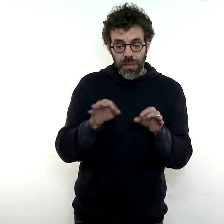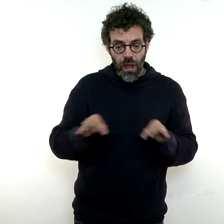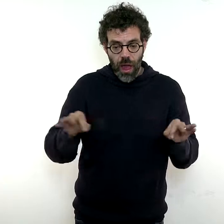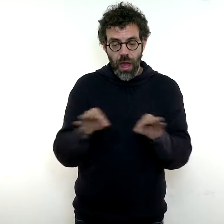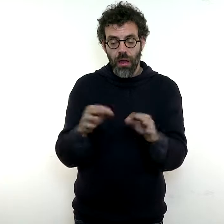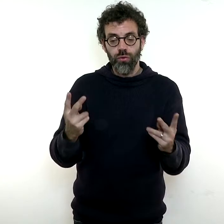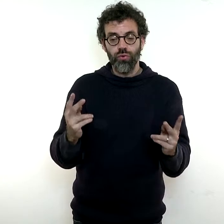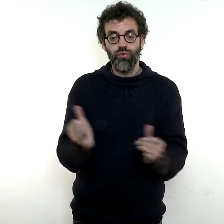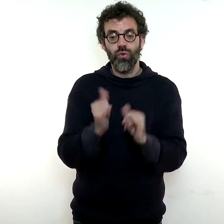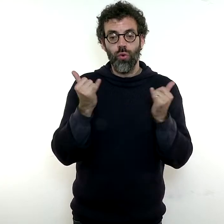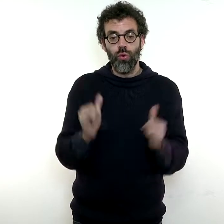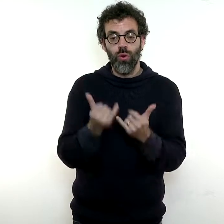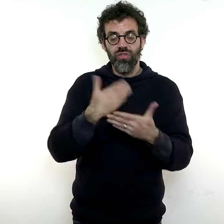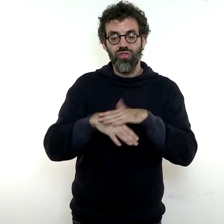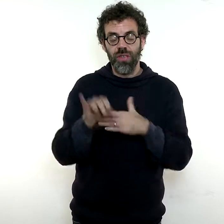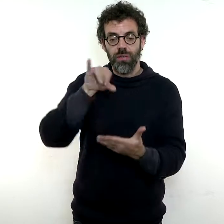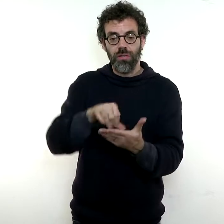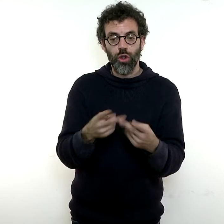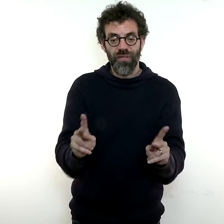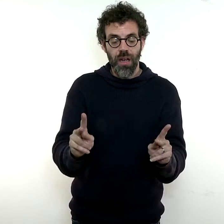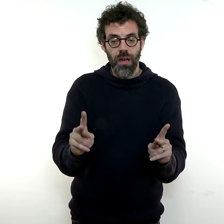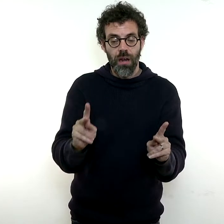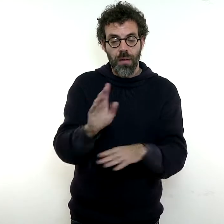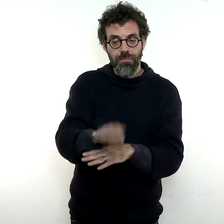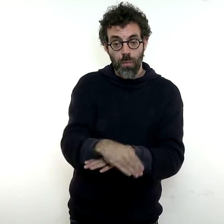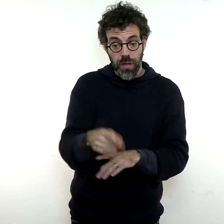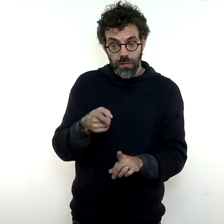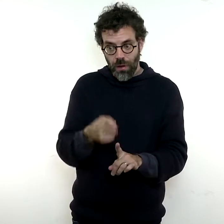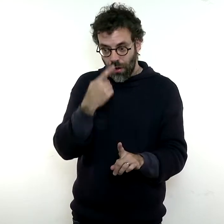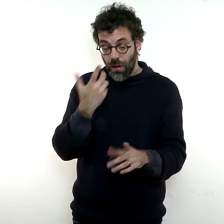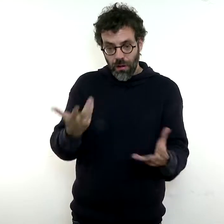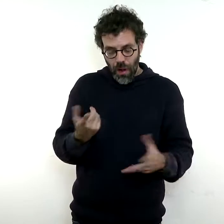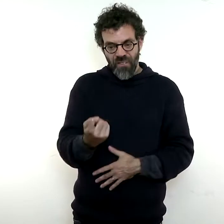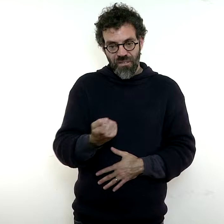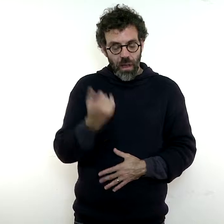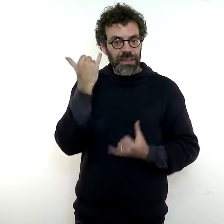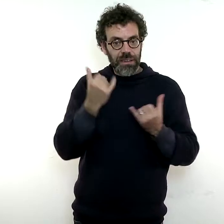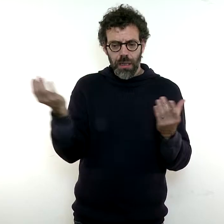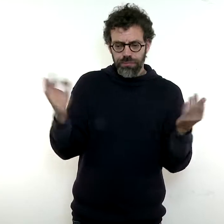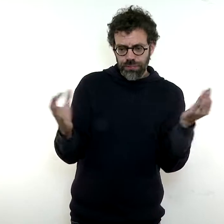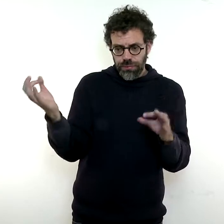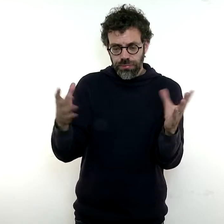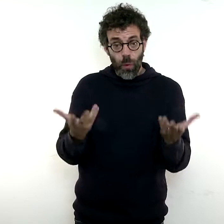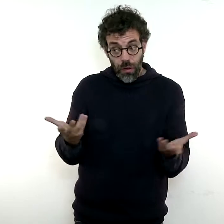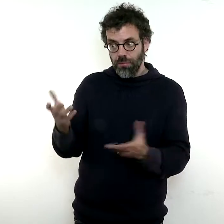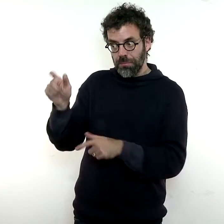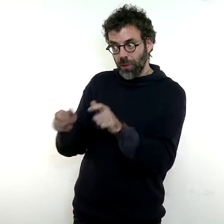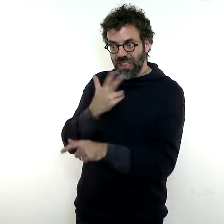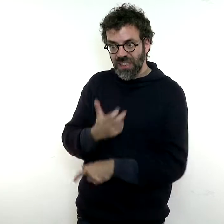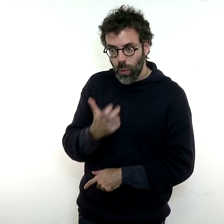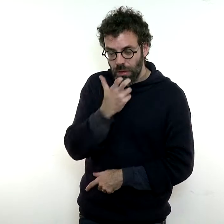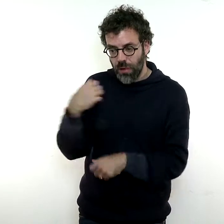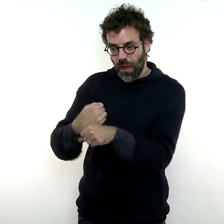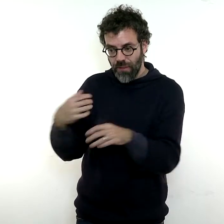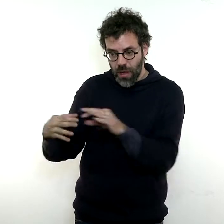Tout ça est issu de quoi? De la réflexion des citoyens tirés au sort, qui ont travaillé avec les services techniques,